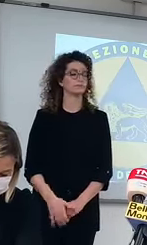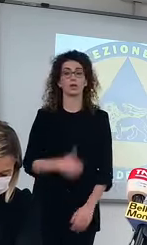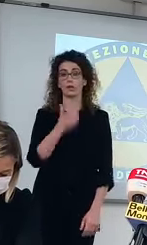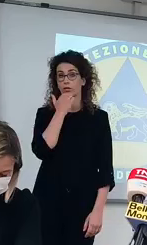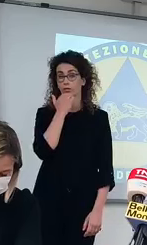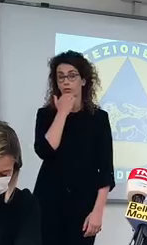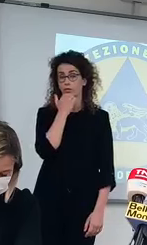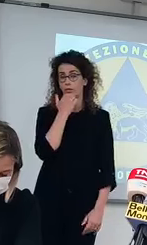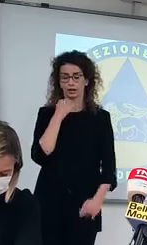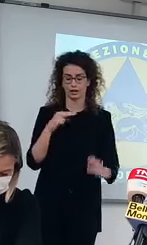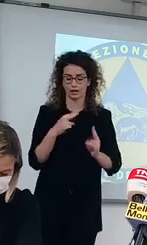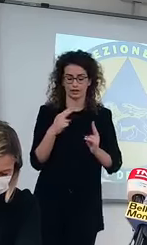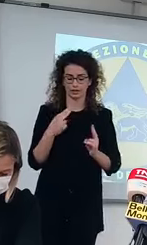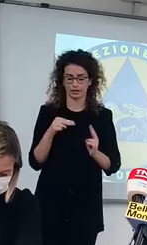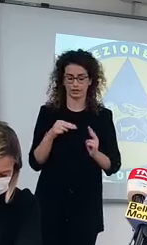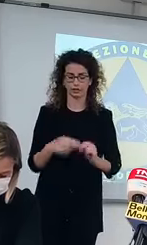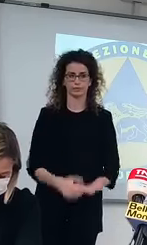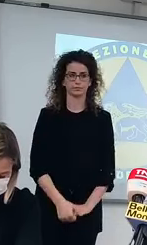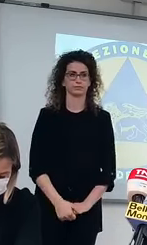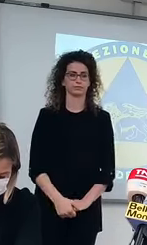Scusatemi, non la trovo.